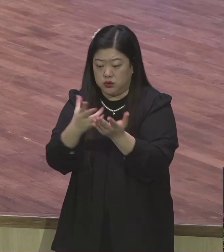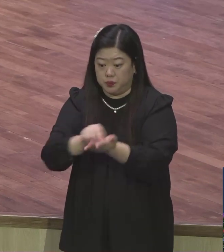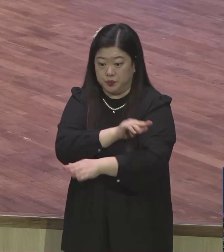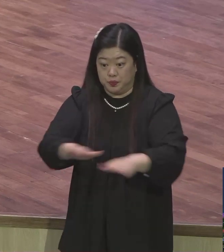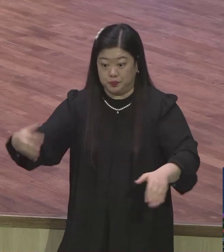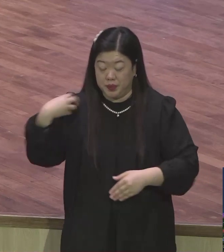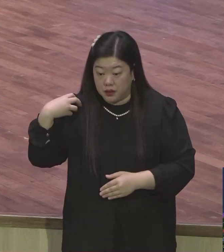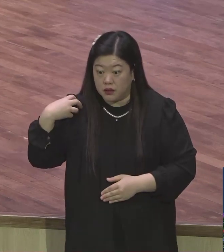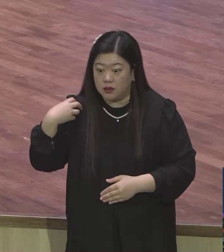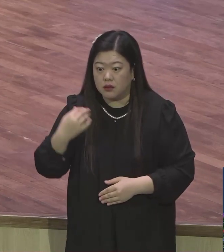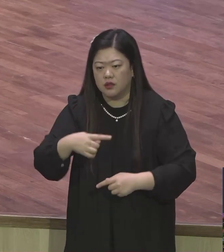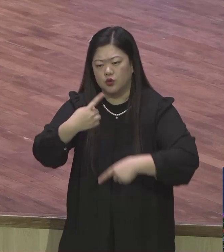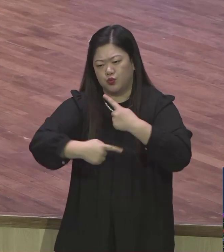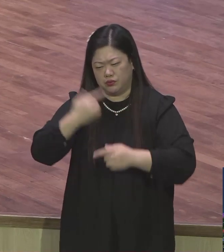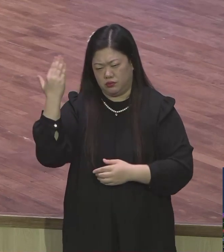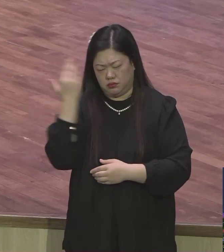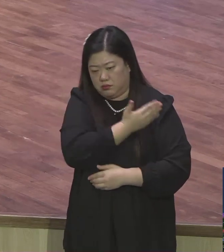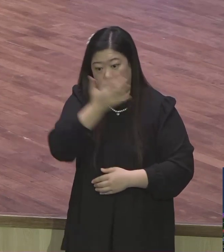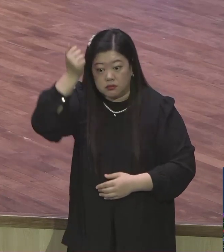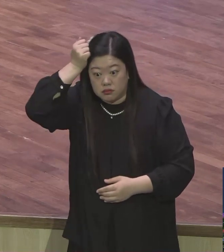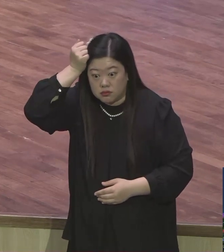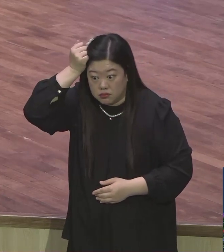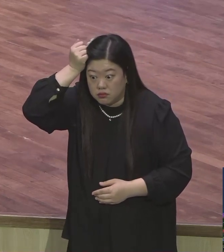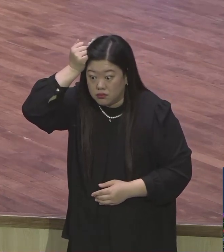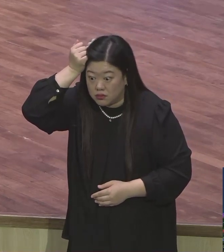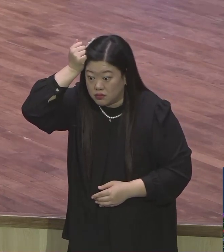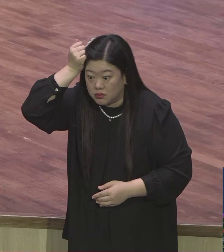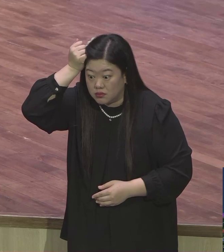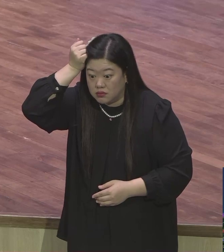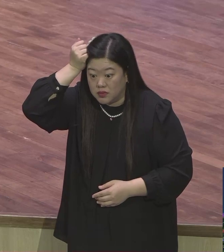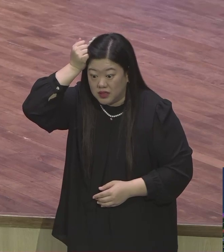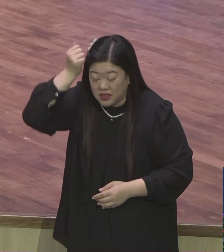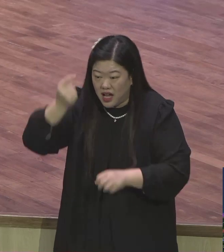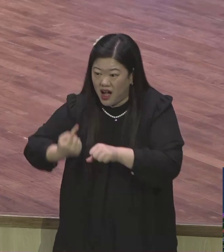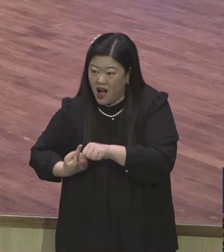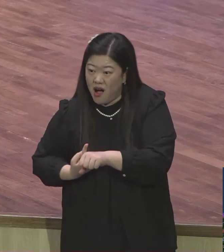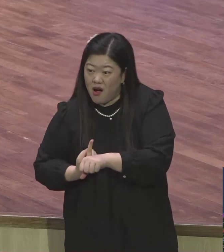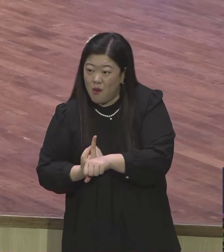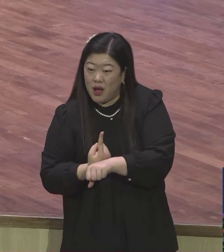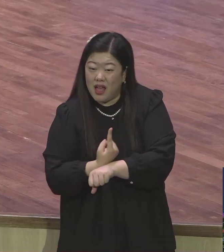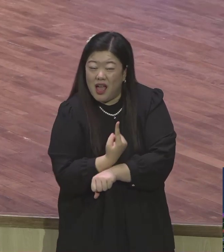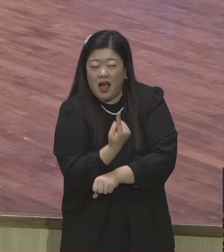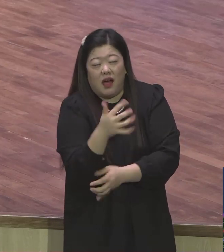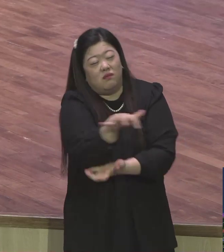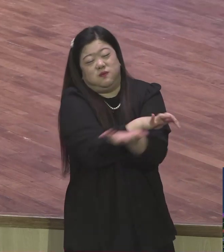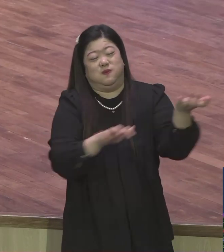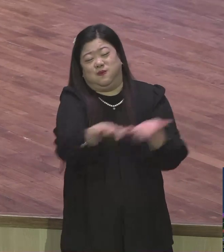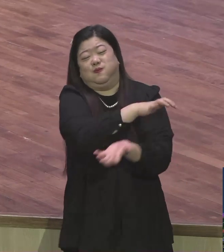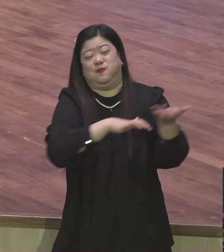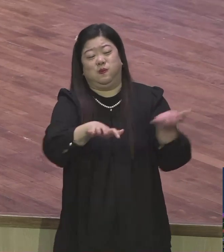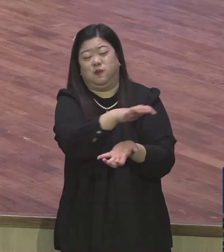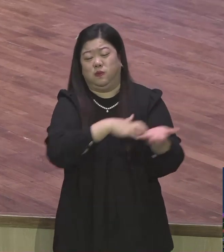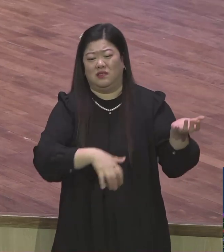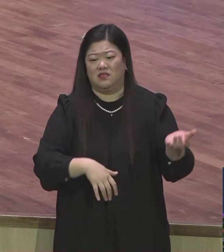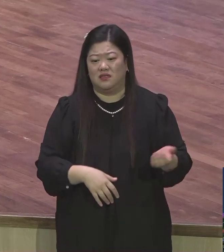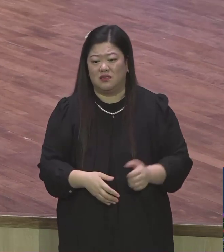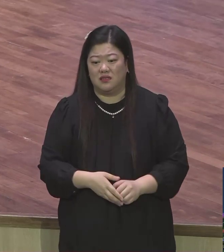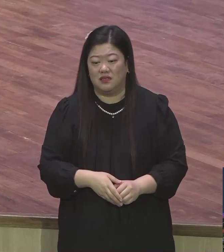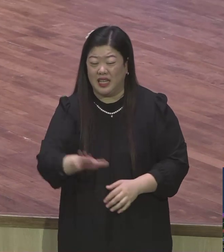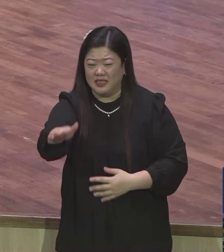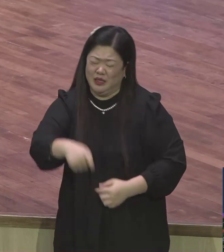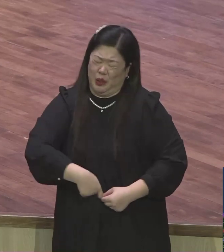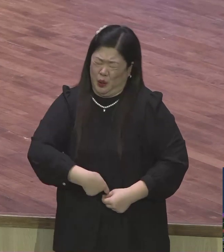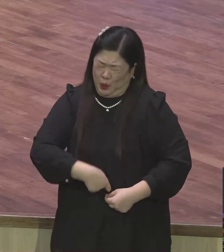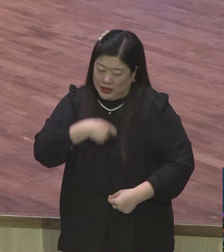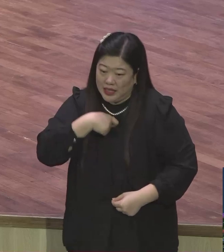복음인데. 복음 말고 다른 거 희석시키 없애버려. 그래서 한국교회 물어보 장로 30년 사람 물어보시라고. 새벽기도